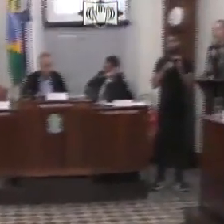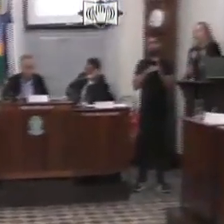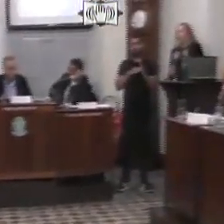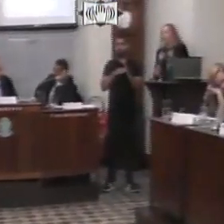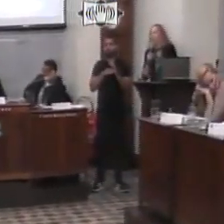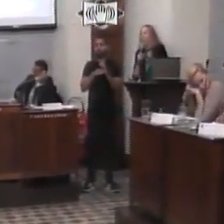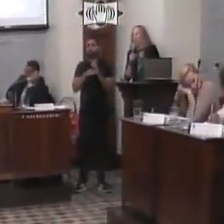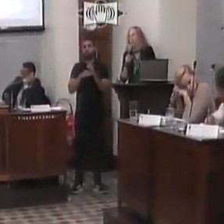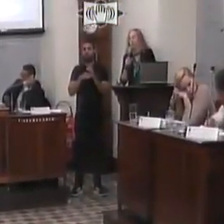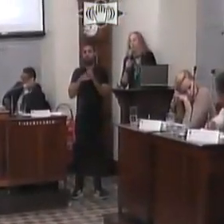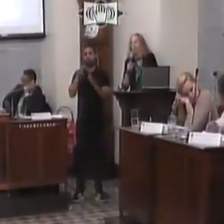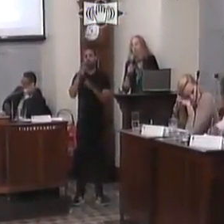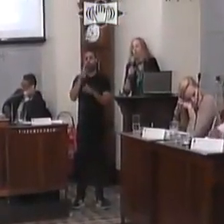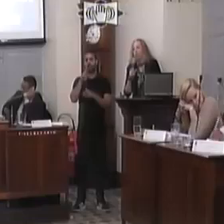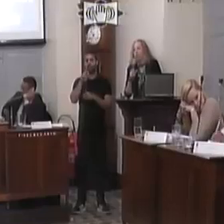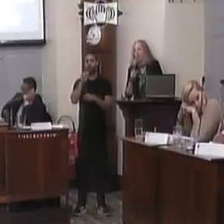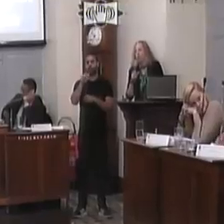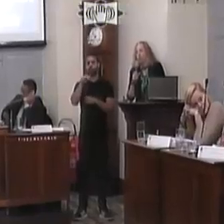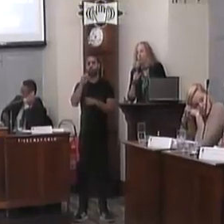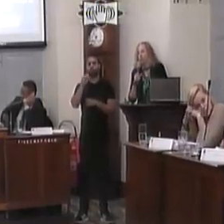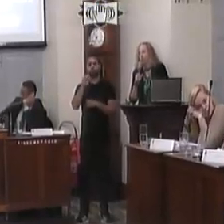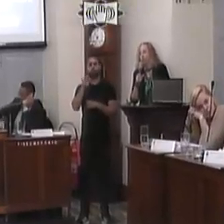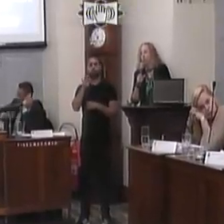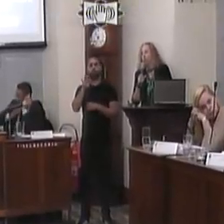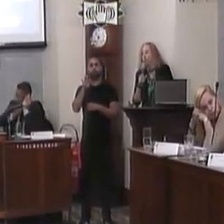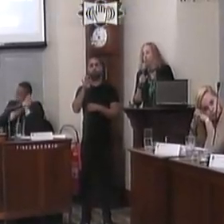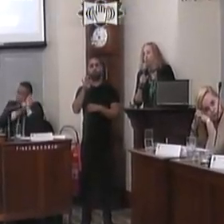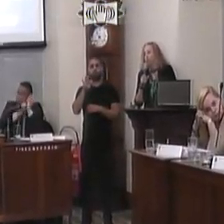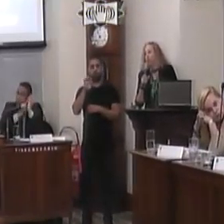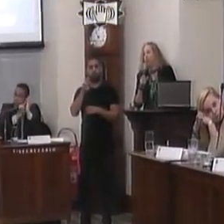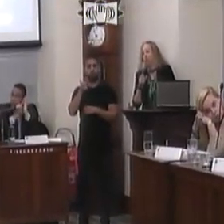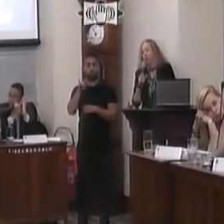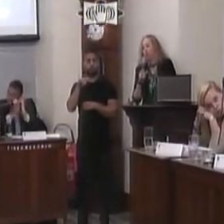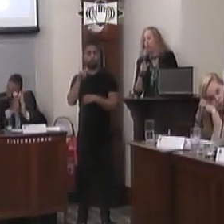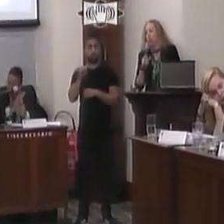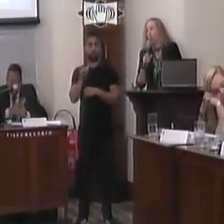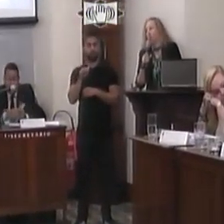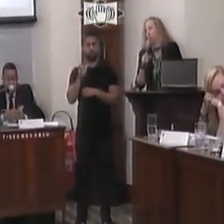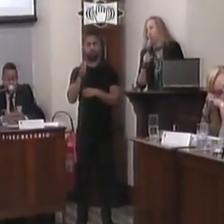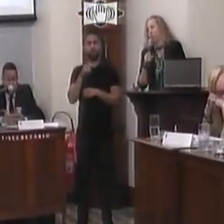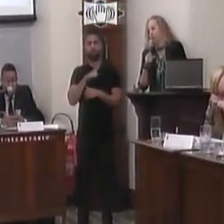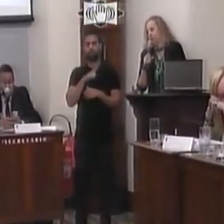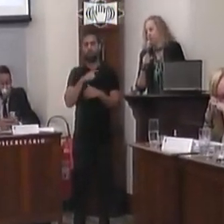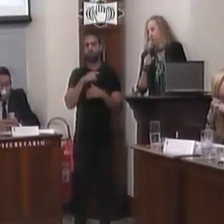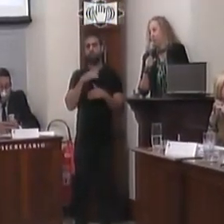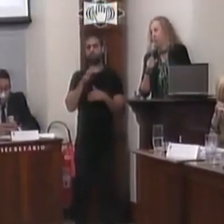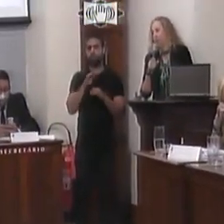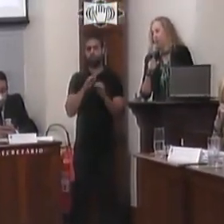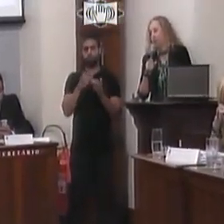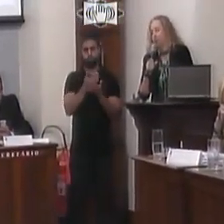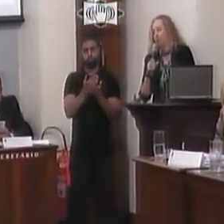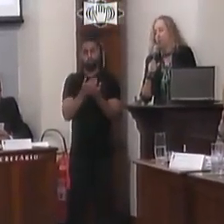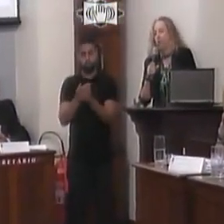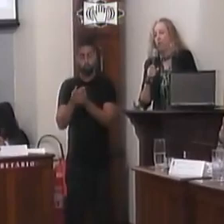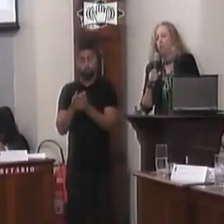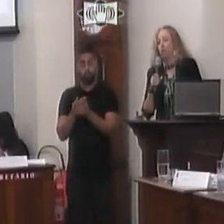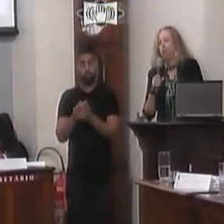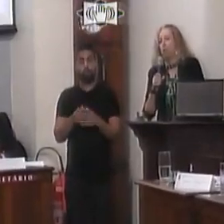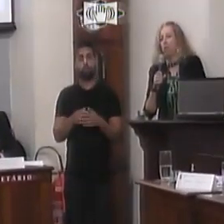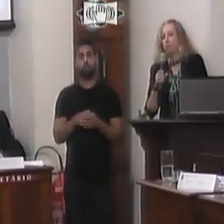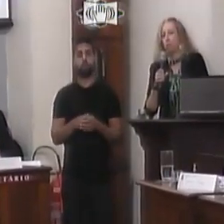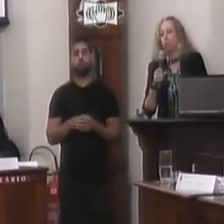das transferências, né? E nós temos em andamento um plano de ação que está sendo feito